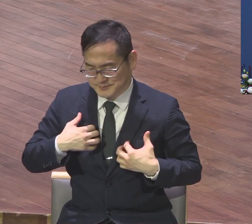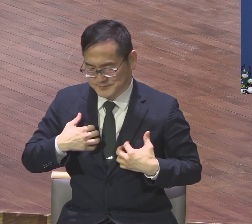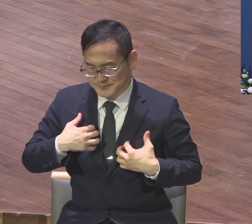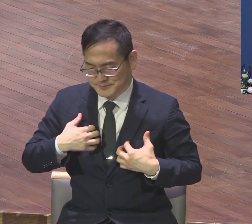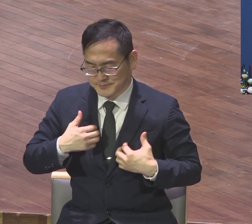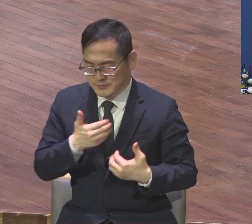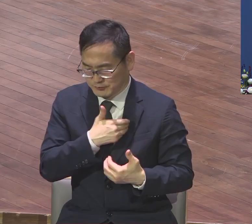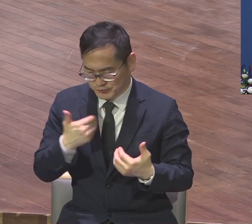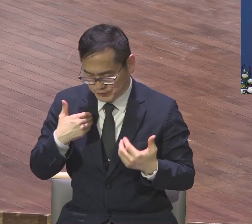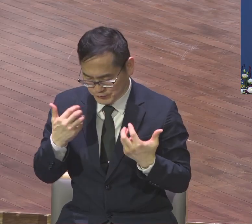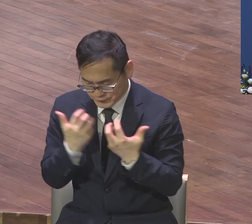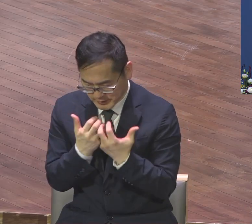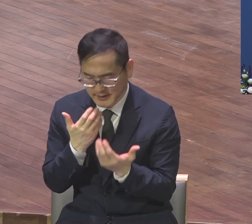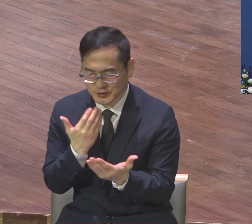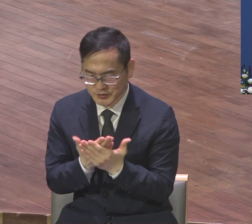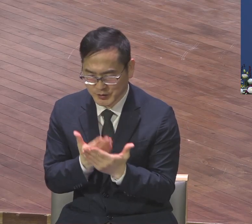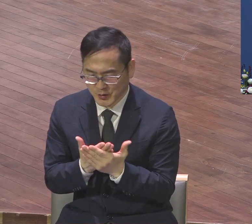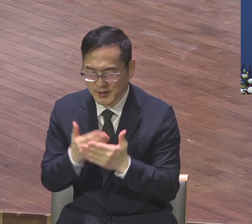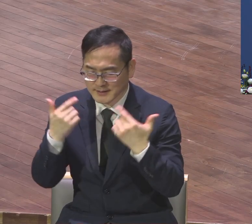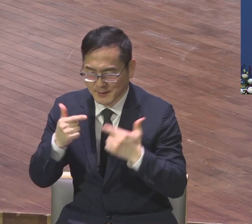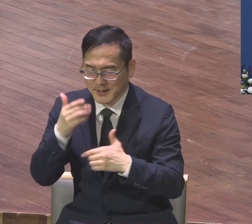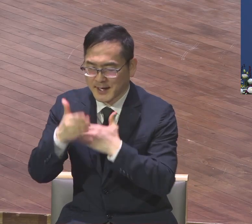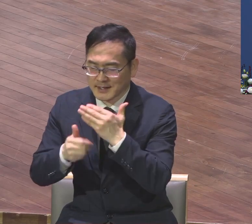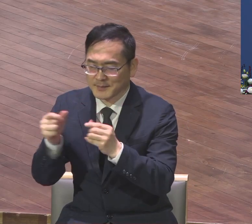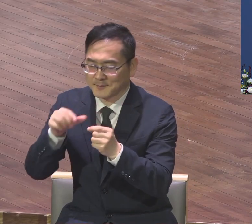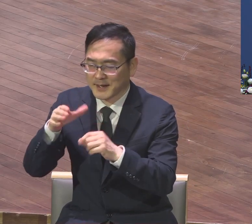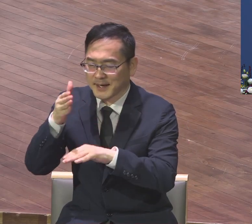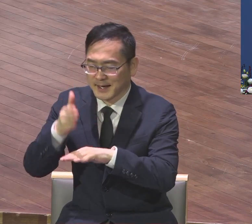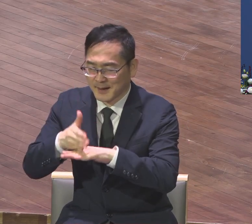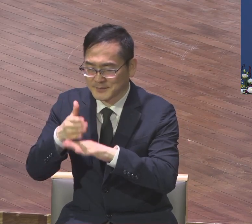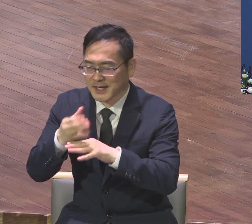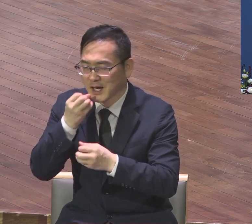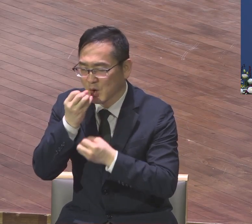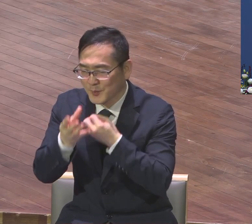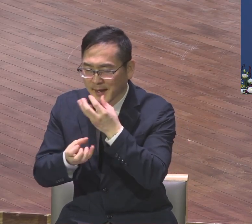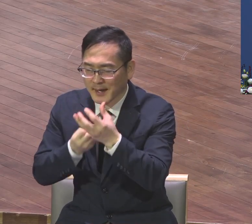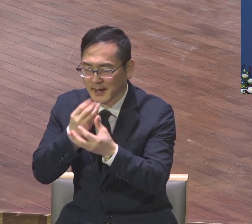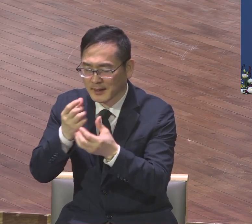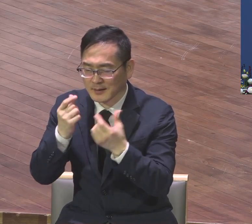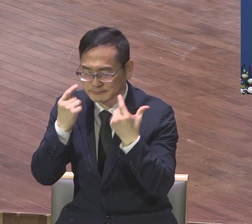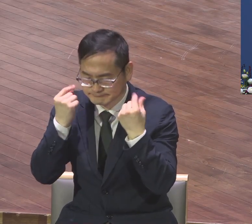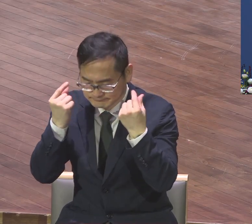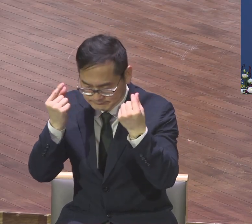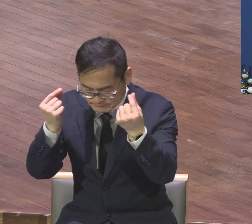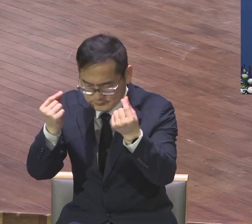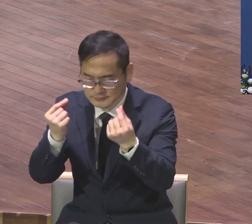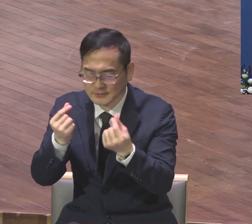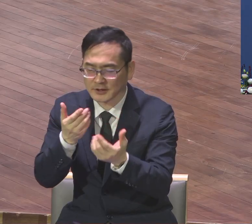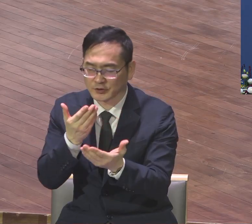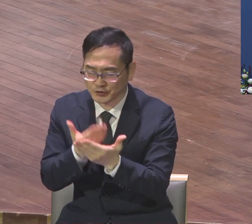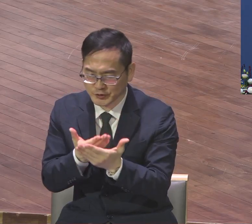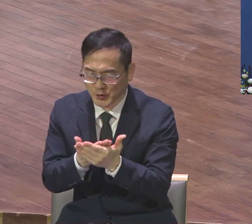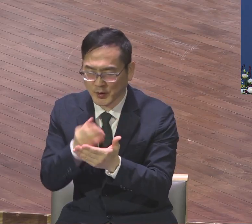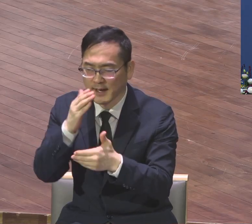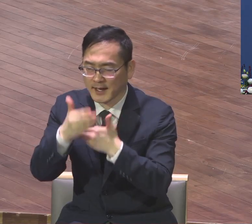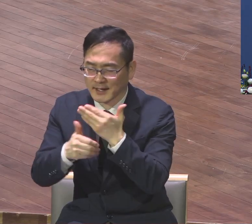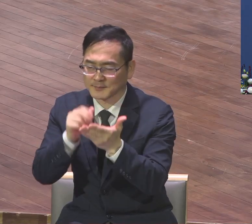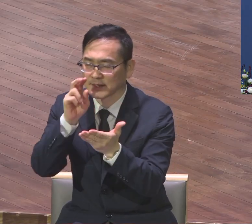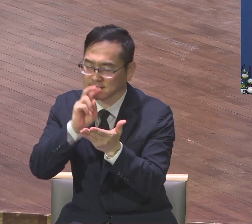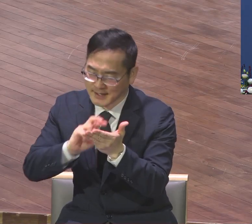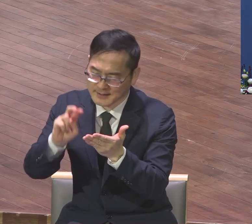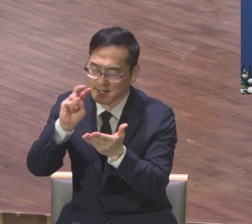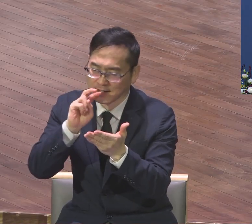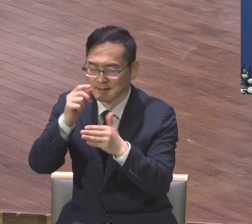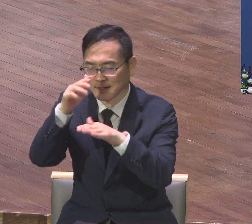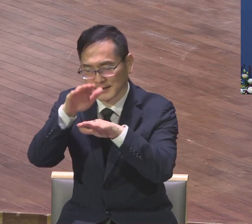넘치게 하시고 날마다 하나님의 감사로 감사의 신앙 고백 올려드리며 하나님을 찬양하며 하나님을 예배하며